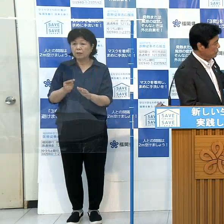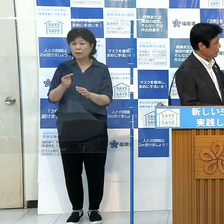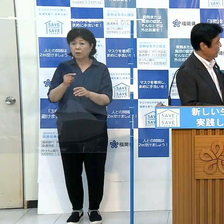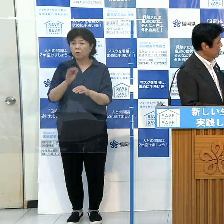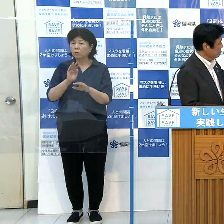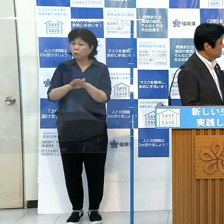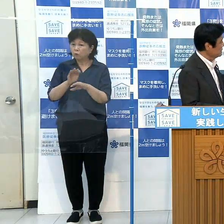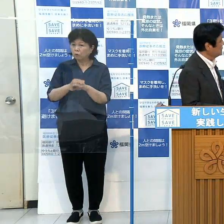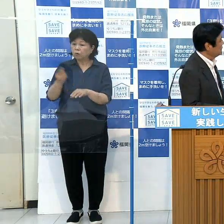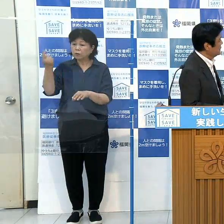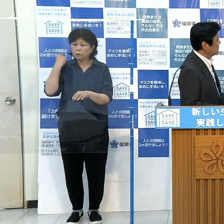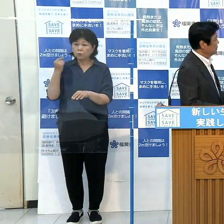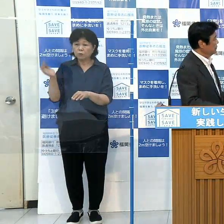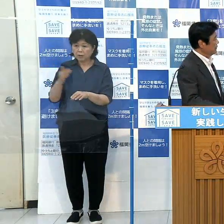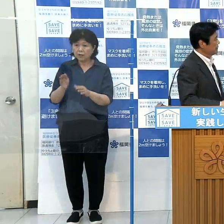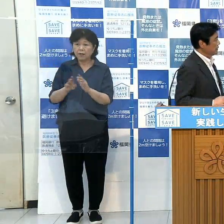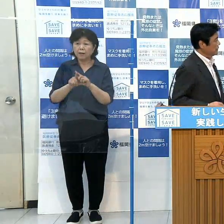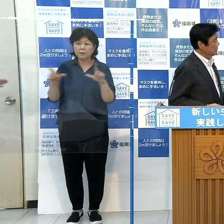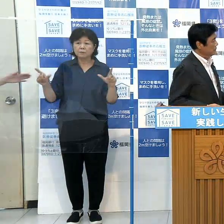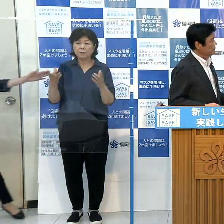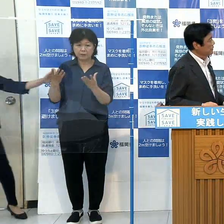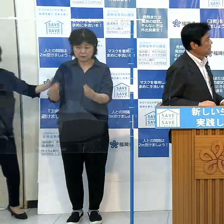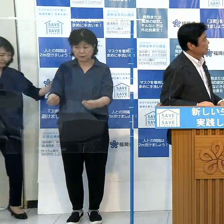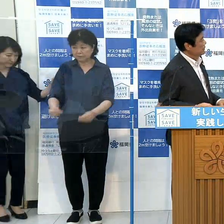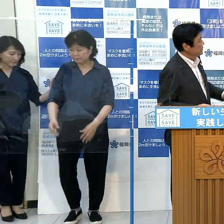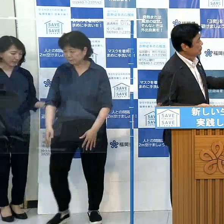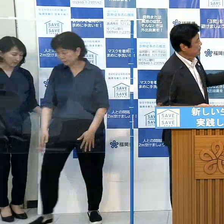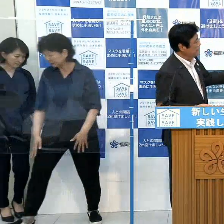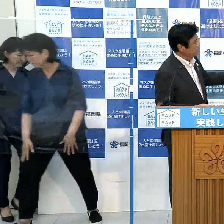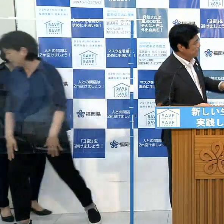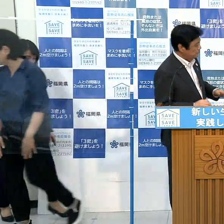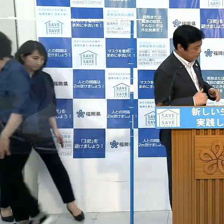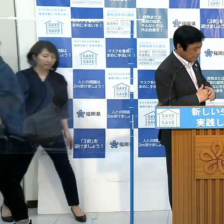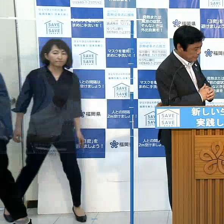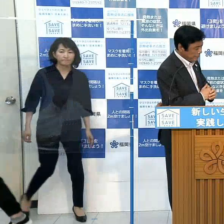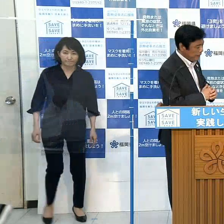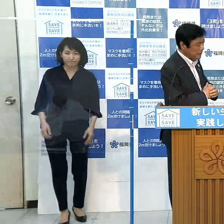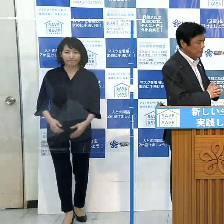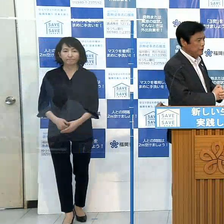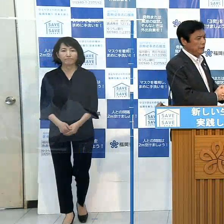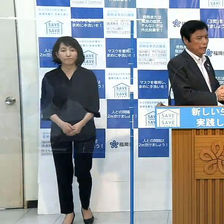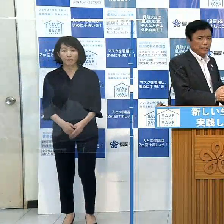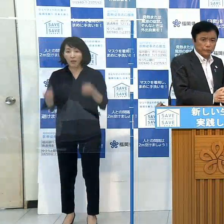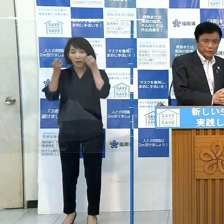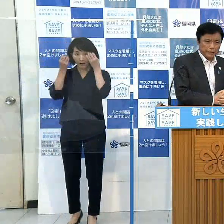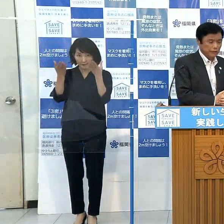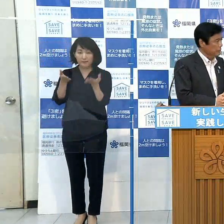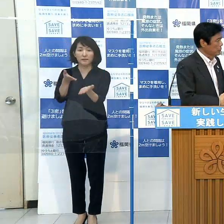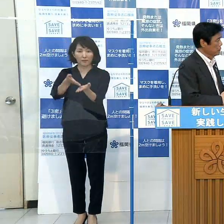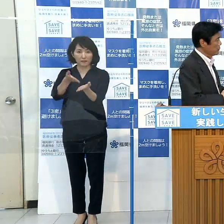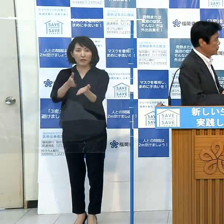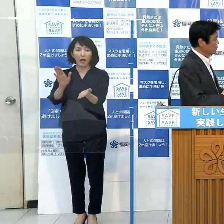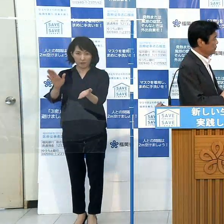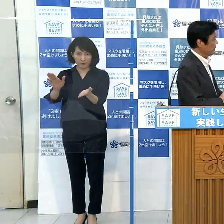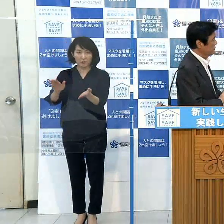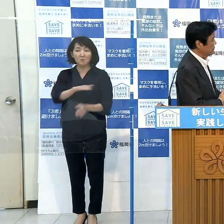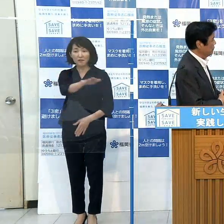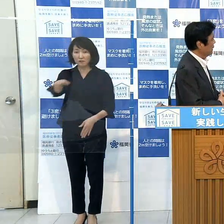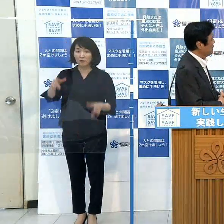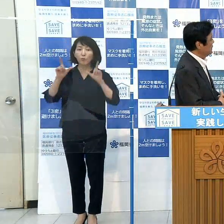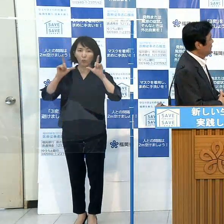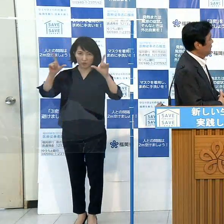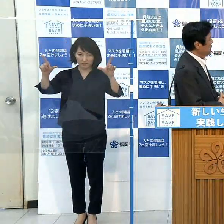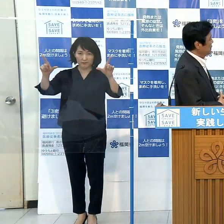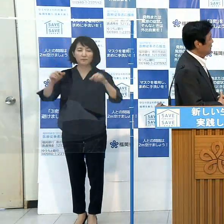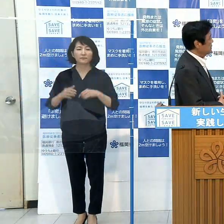からやっているところであります。次のページを開けていただきます。そこで新しい話としてご報告申し上げます